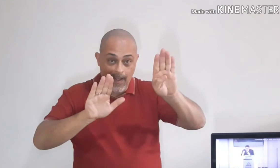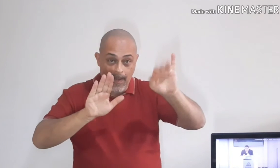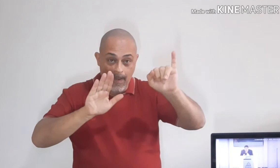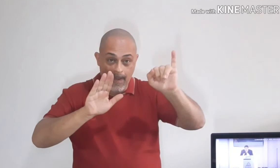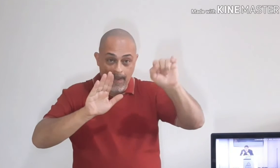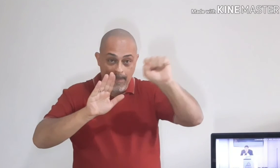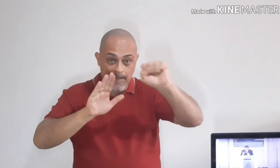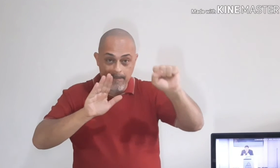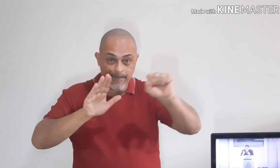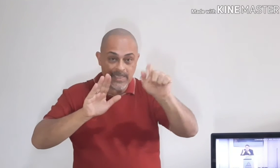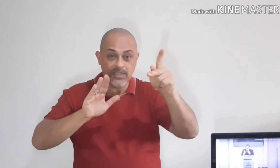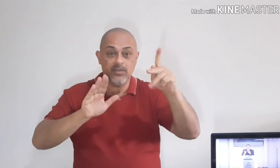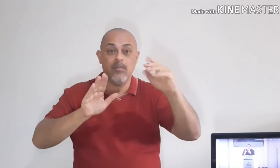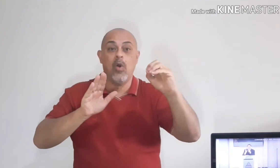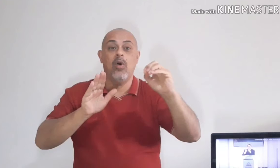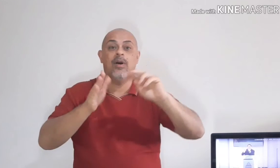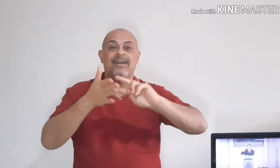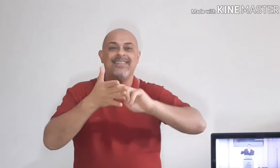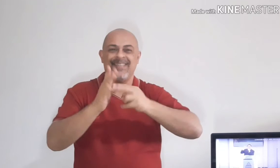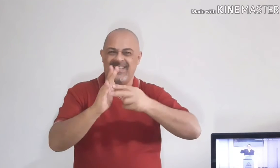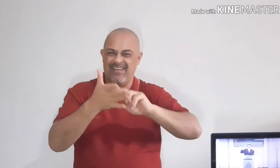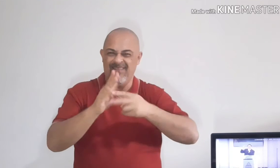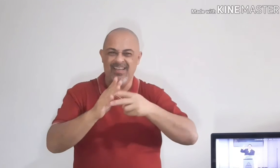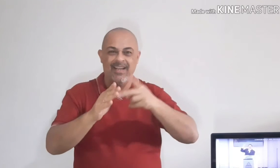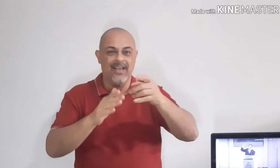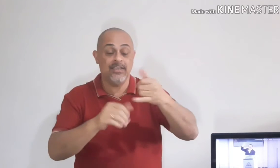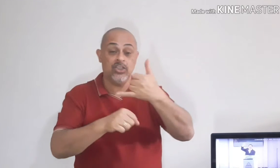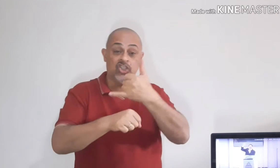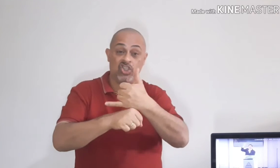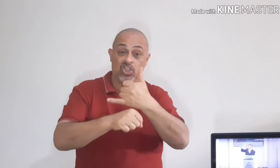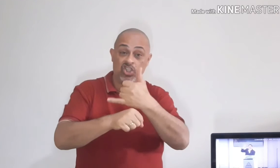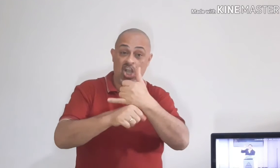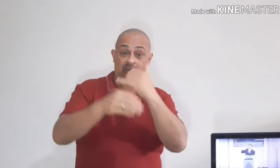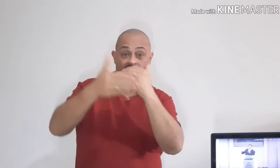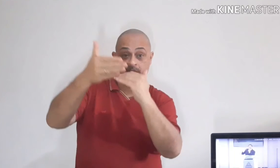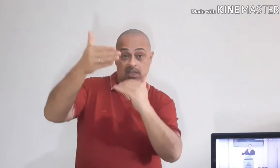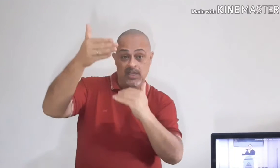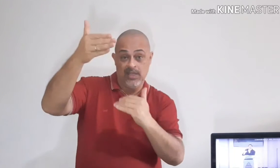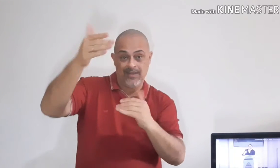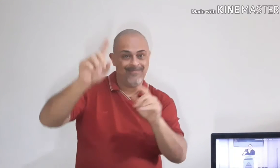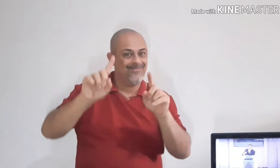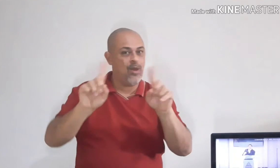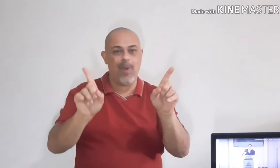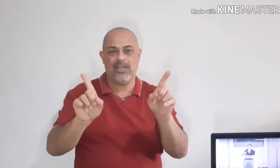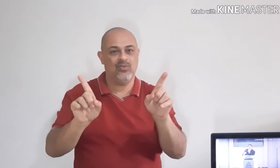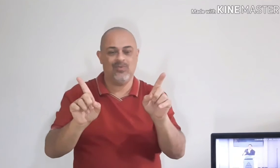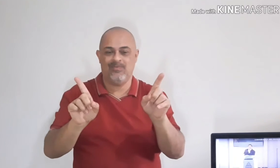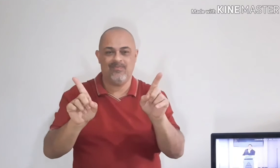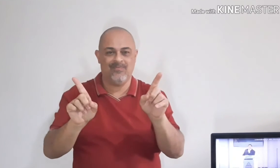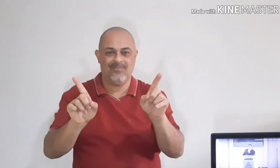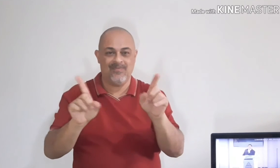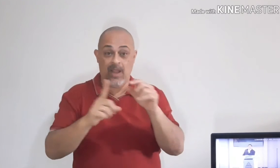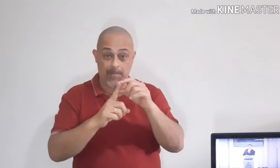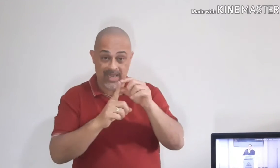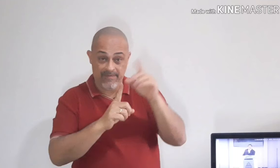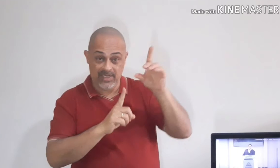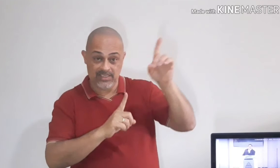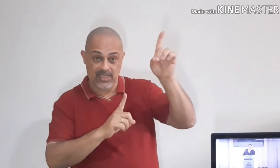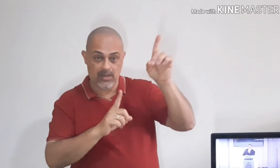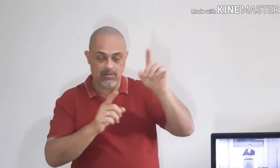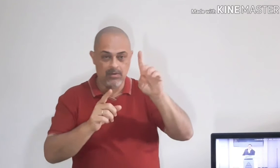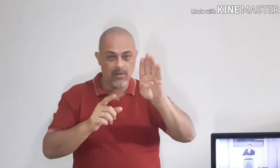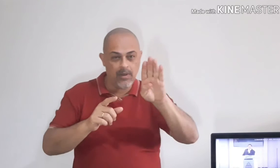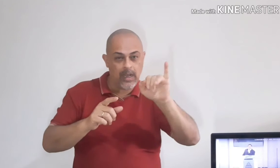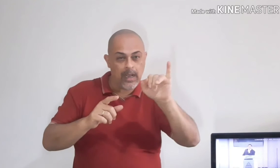A palavra bispo não é uma palavra para se determinar uma hierarquia entre